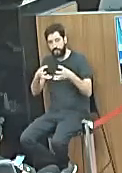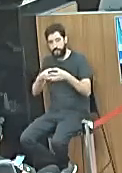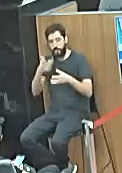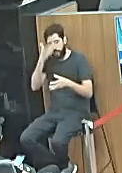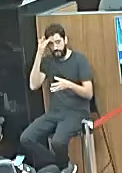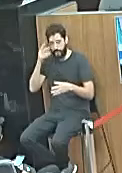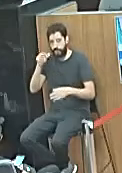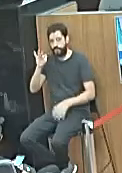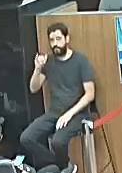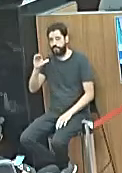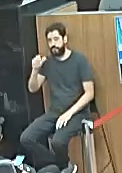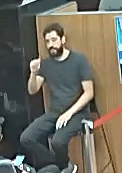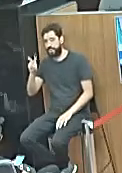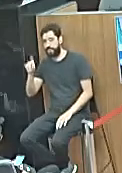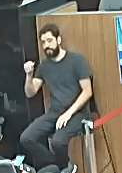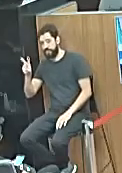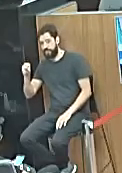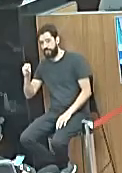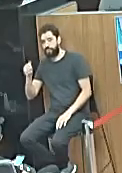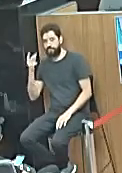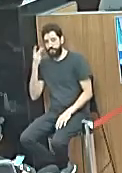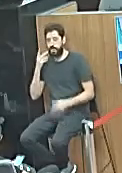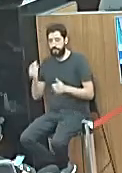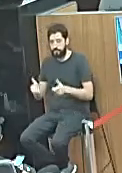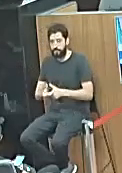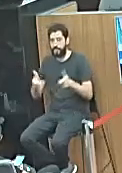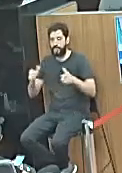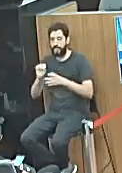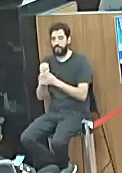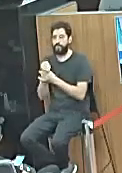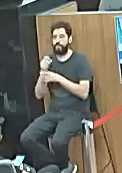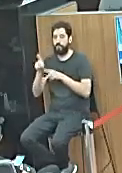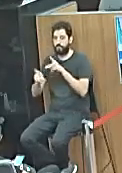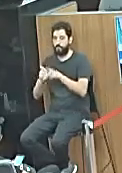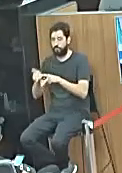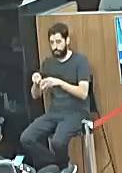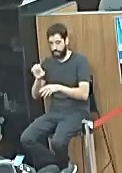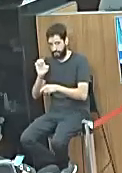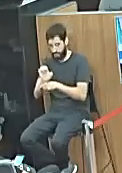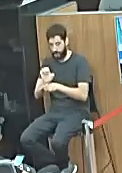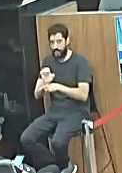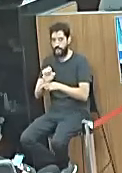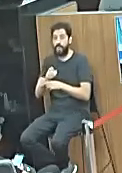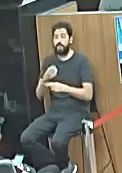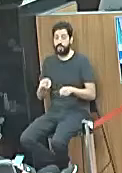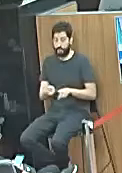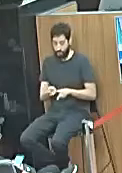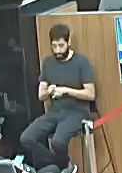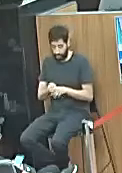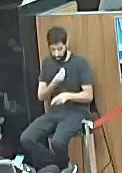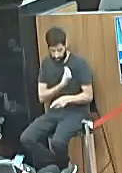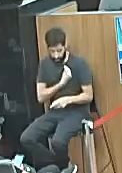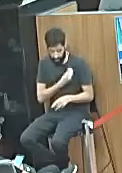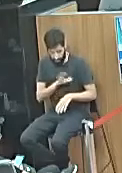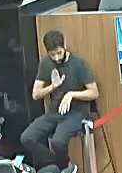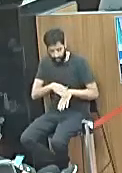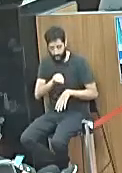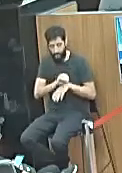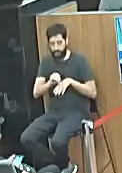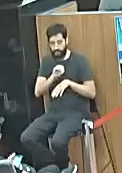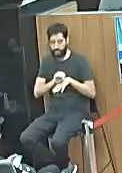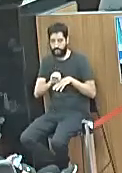discussão sobre a segurança pública no estado ea explorar o papel do oficineiro no programa como agente de segurança pública contribuindo